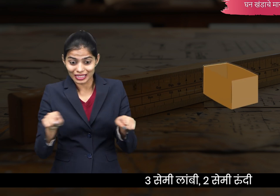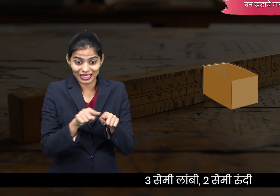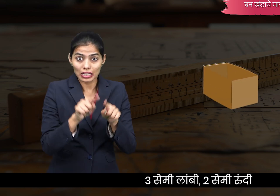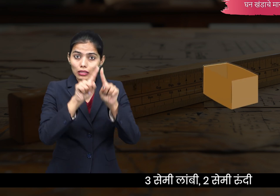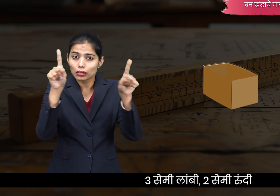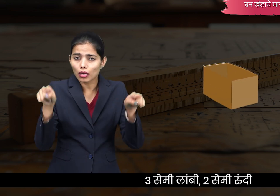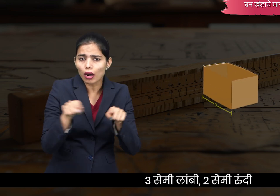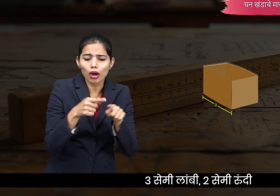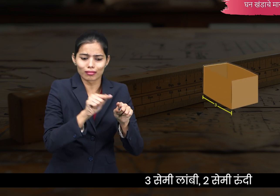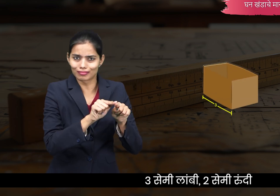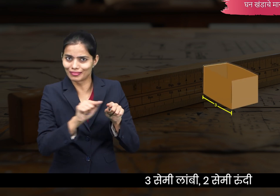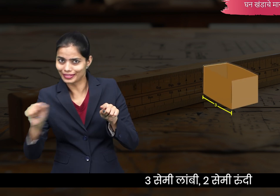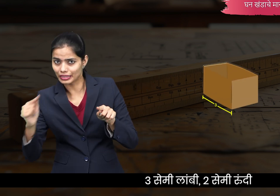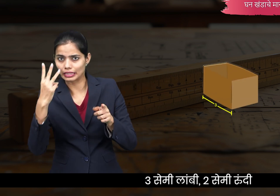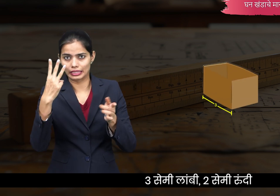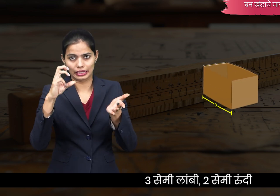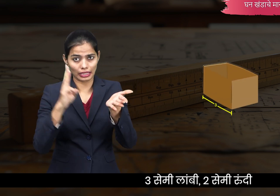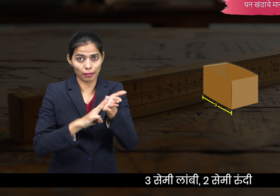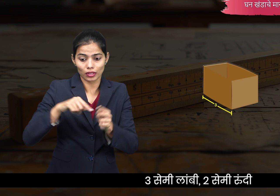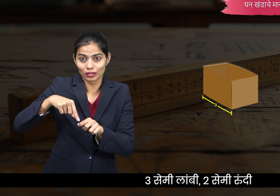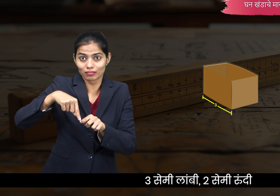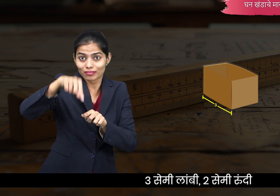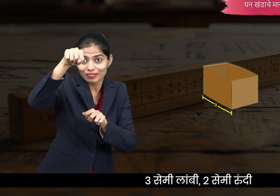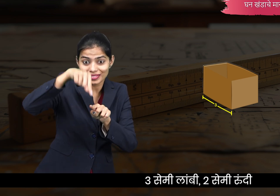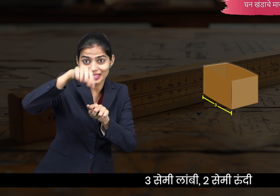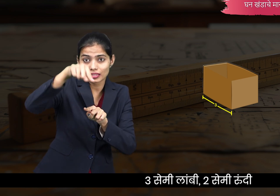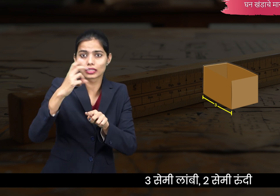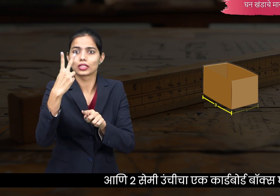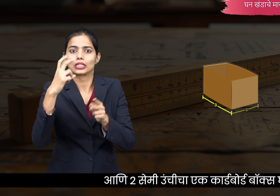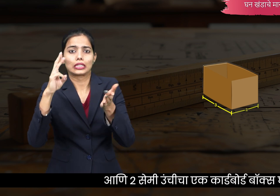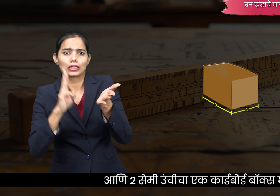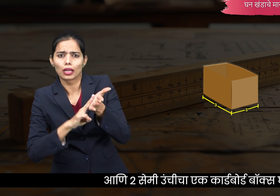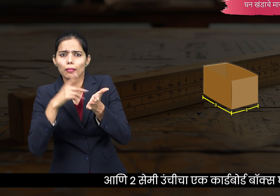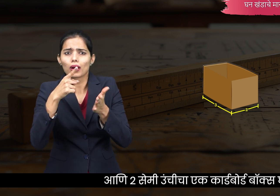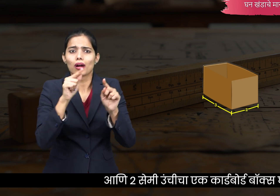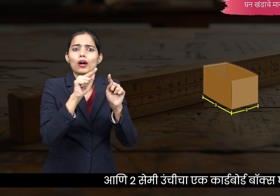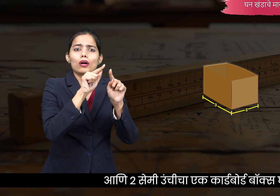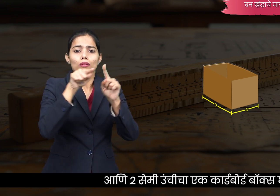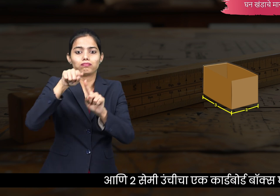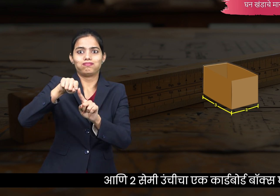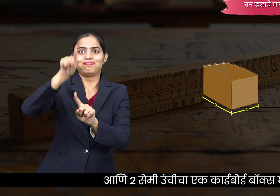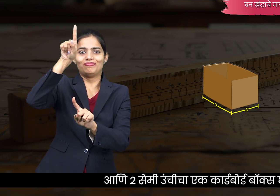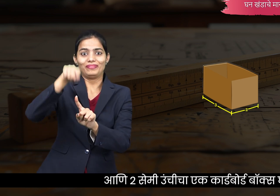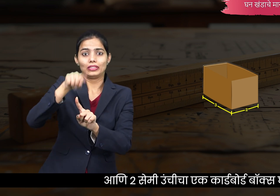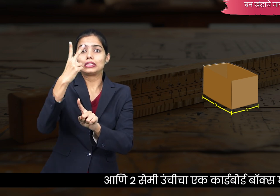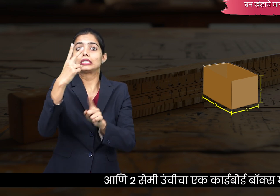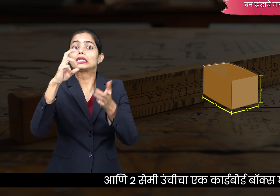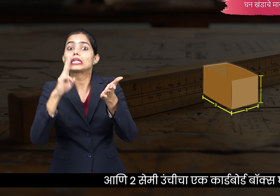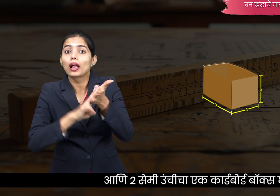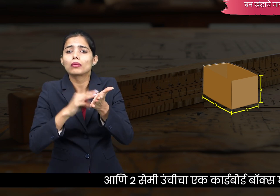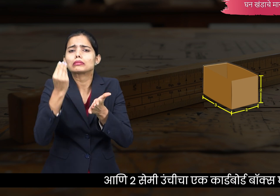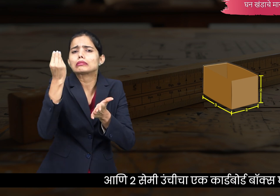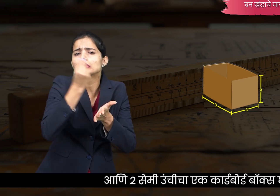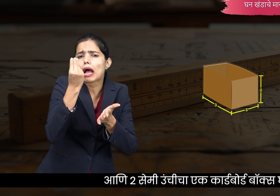3 सेंटीमीटर लांबी, 2 सेंटीमीटर रुंदी आणि 2 सेंटीमीटर उंचीचा एक कार्डबोर्ड बॉक्स घ्या